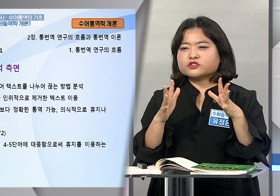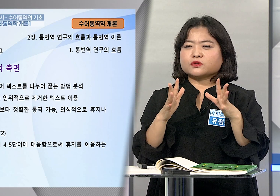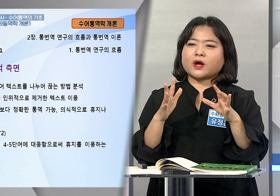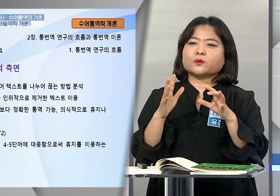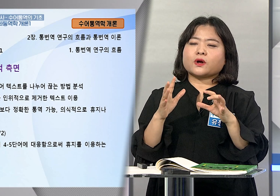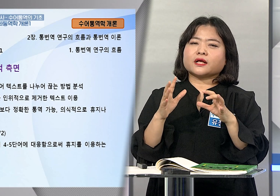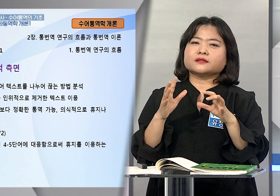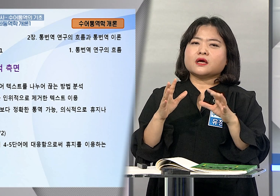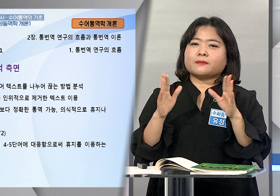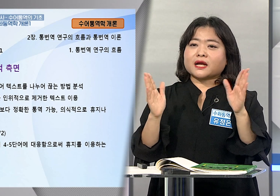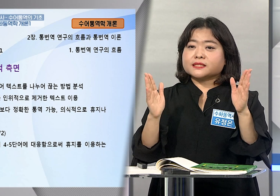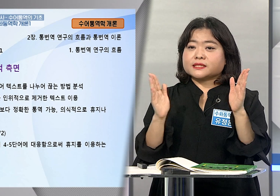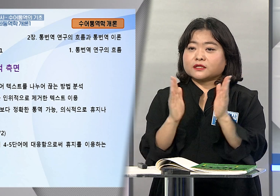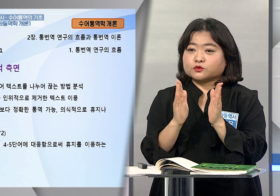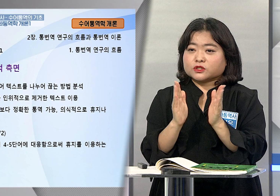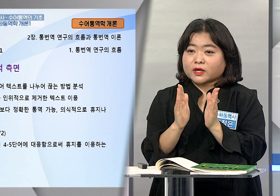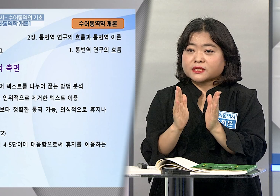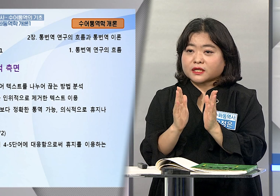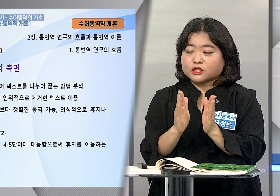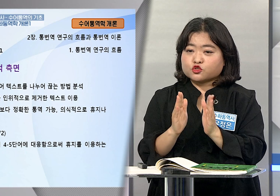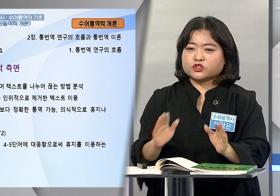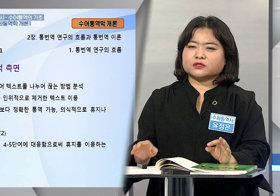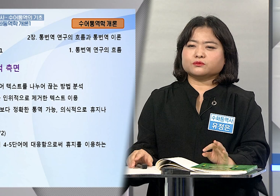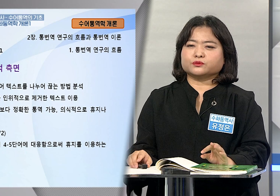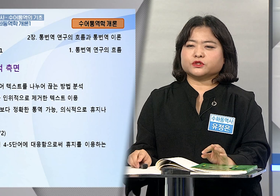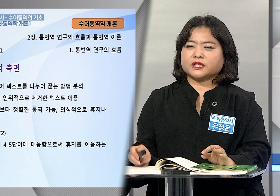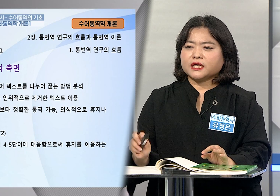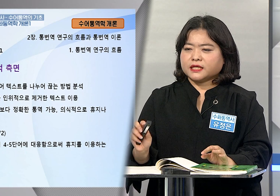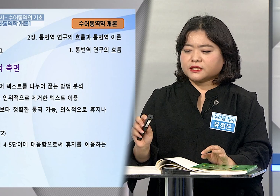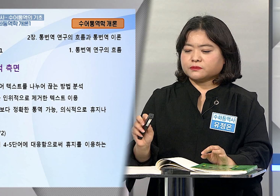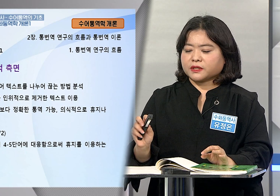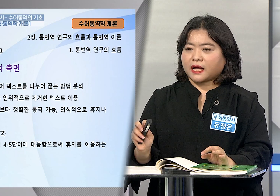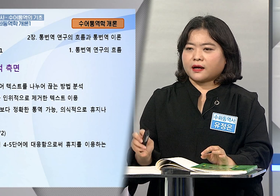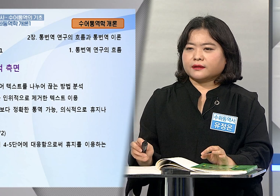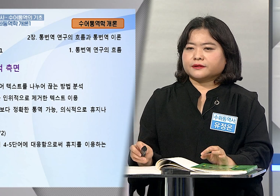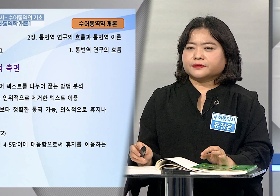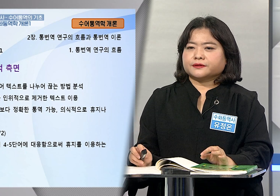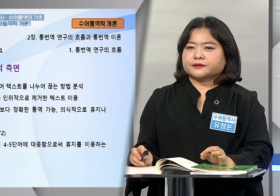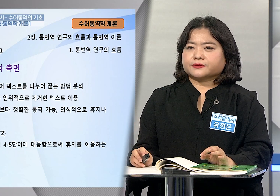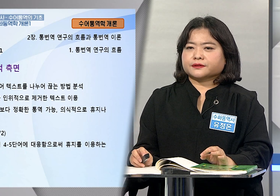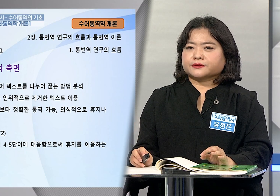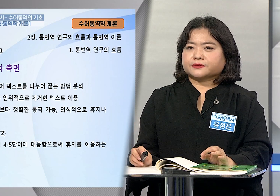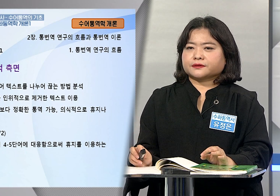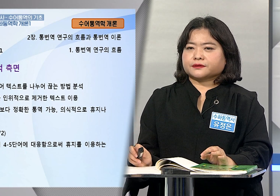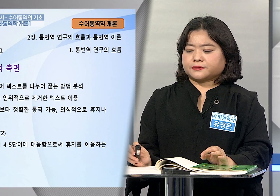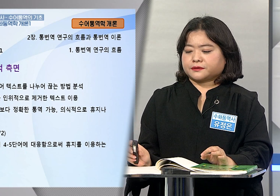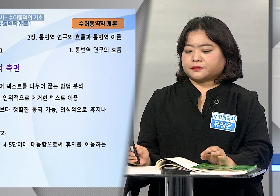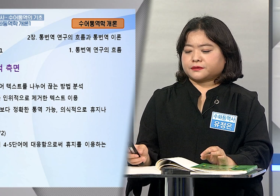억양이나 휴지를 활용한 발화 시차를 우리는 굉장히 줄이는 부분이 있습니다.